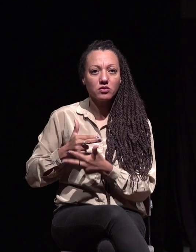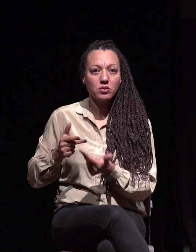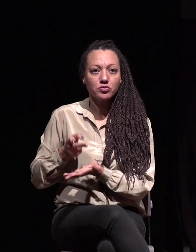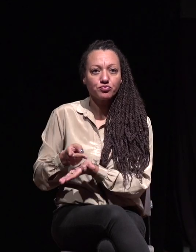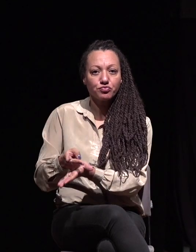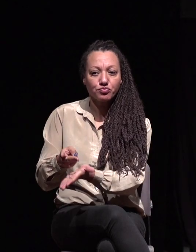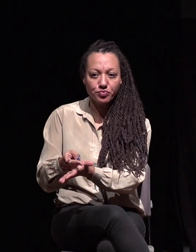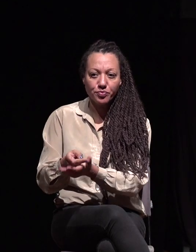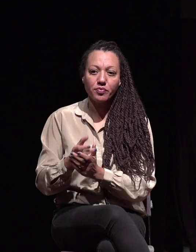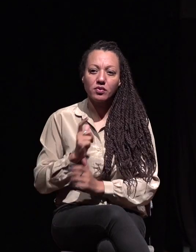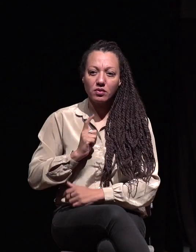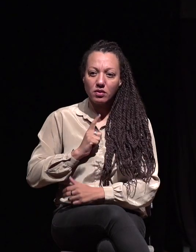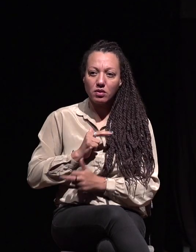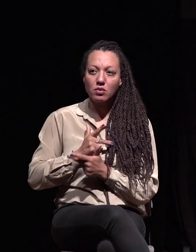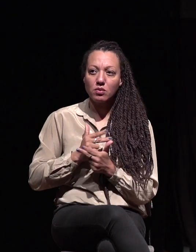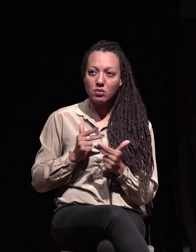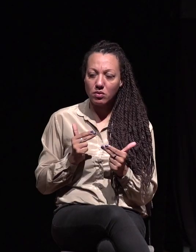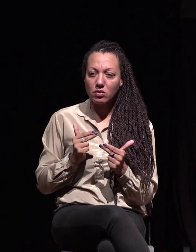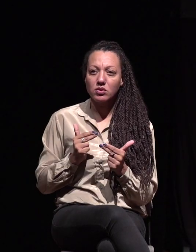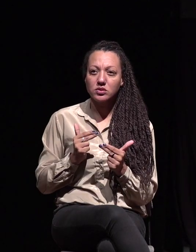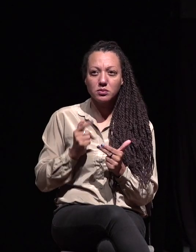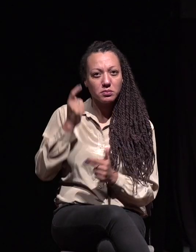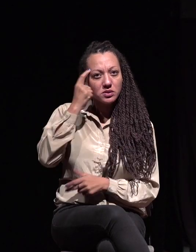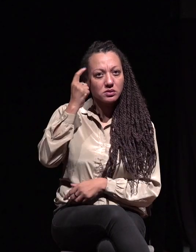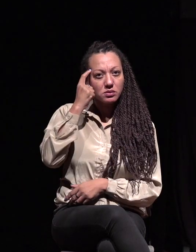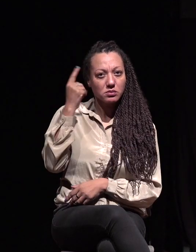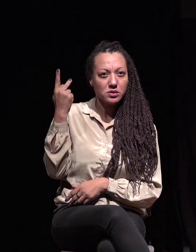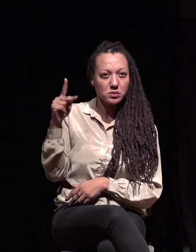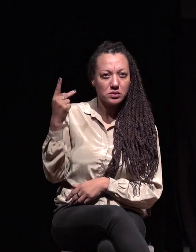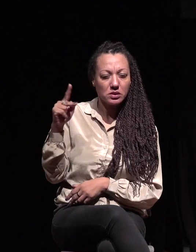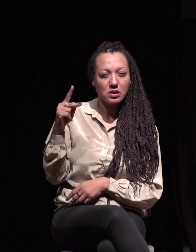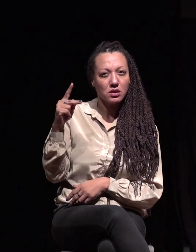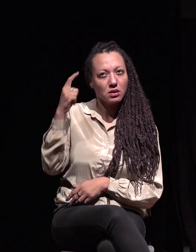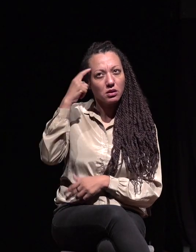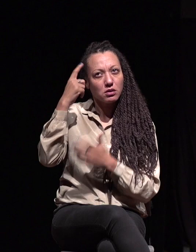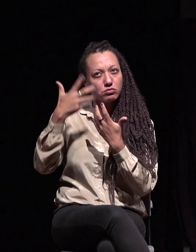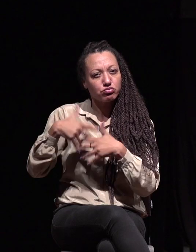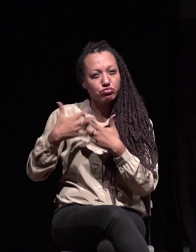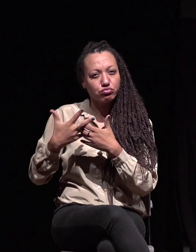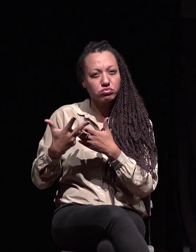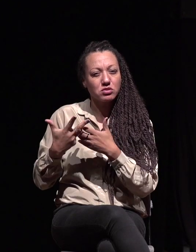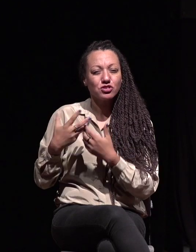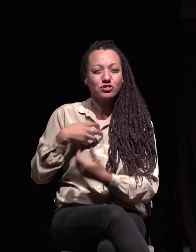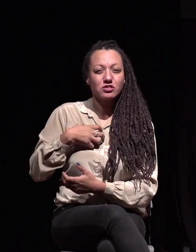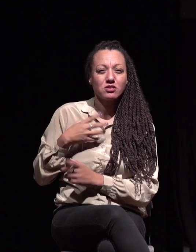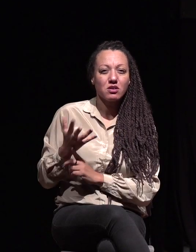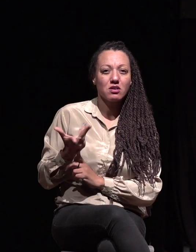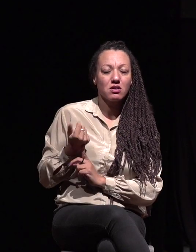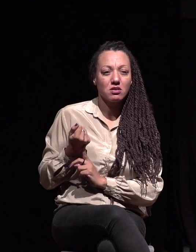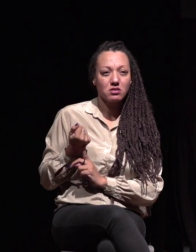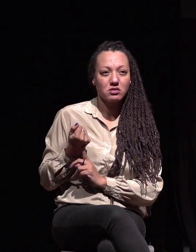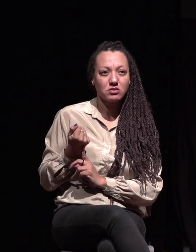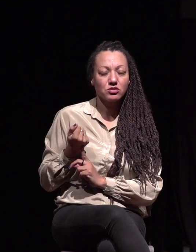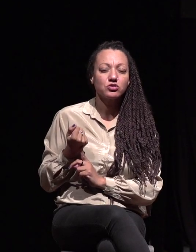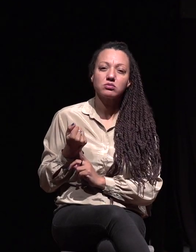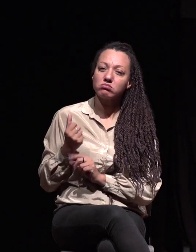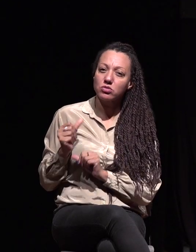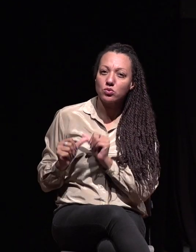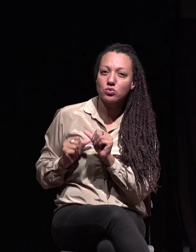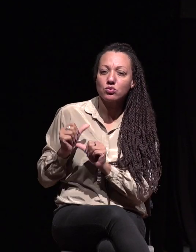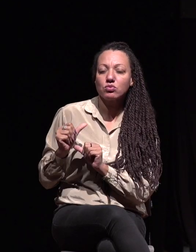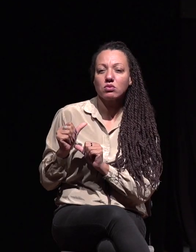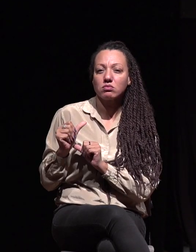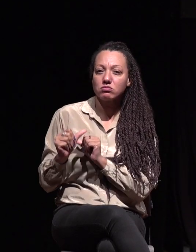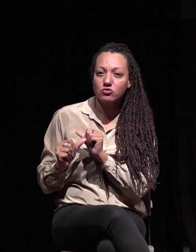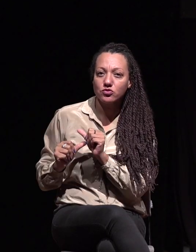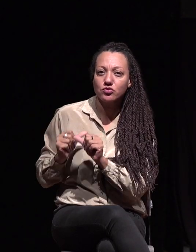aspectos fundantes de um certo pensamento intelectual, artístico, que se formam, se transformam